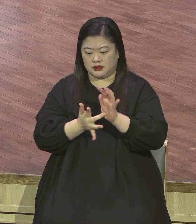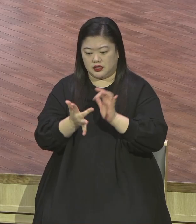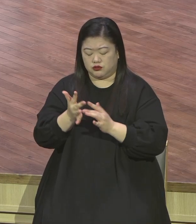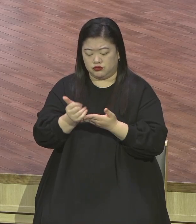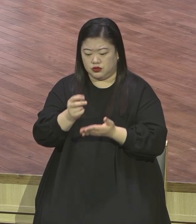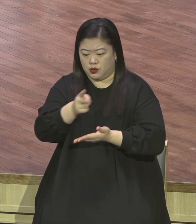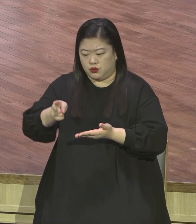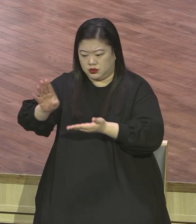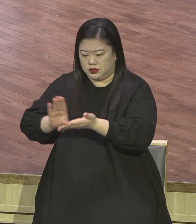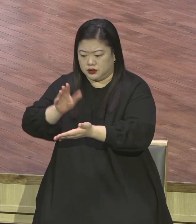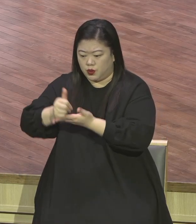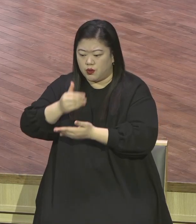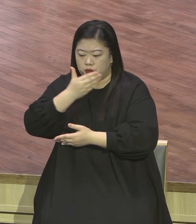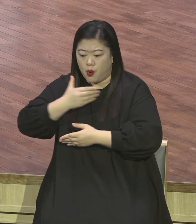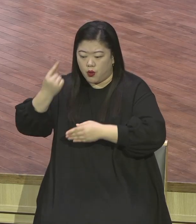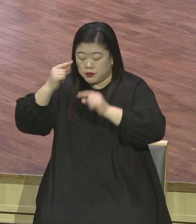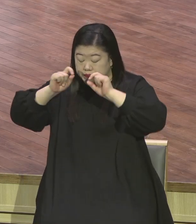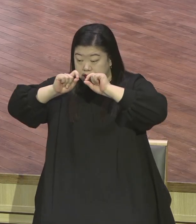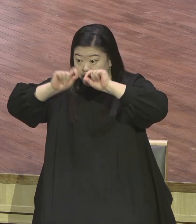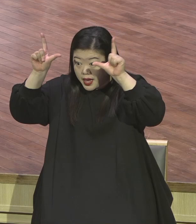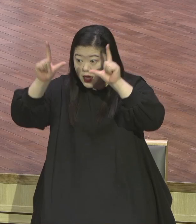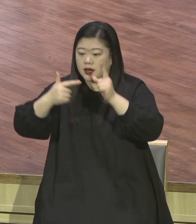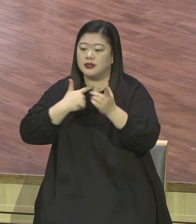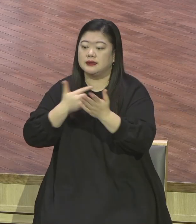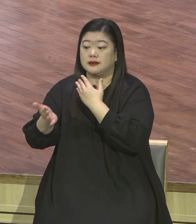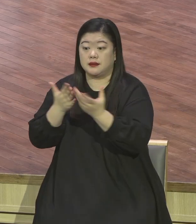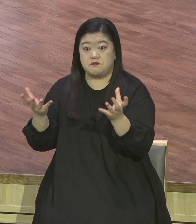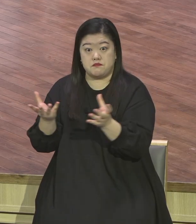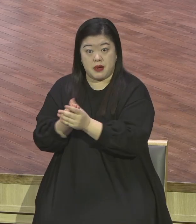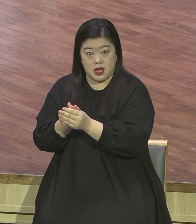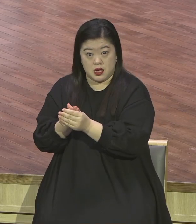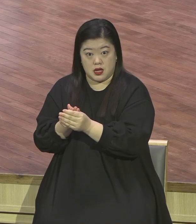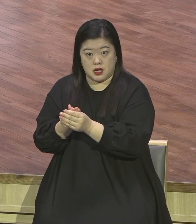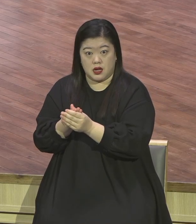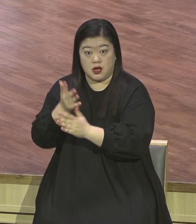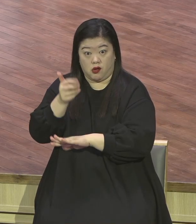처음 했기 때문에 여러분에게 사명이 주어진 겁니다